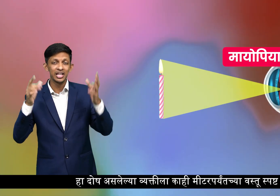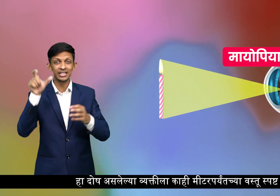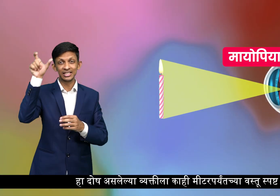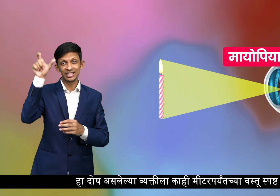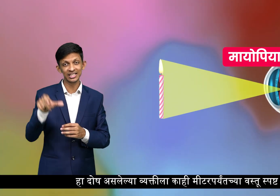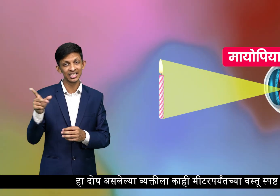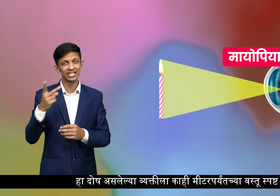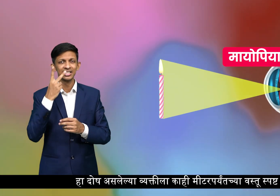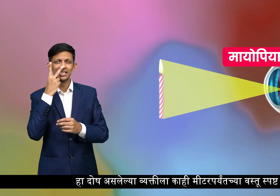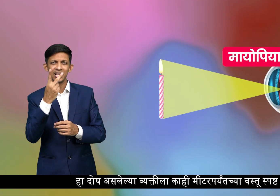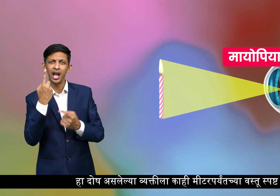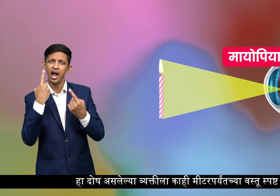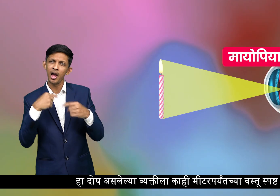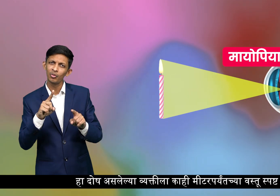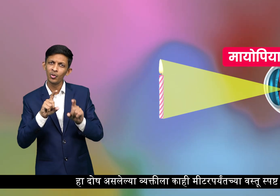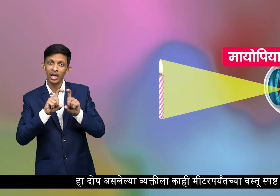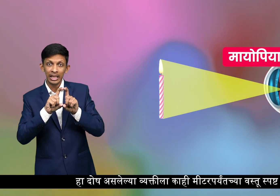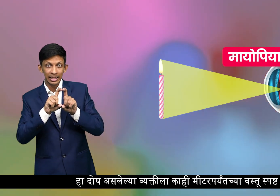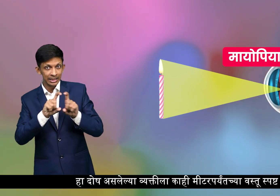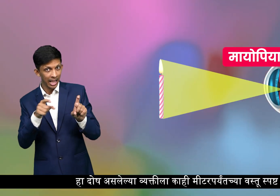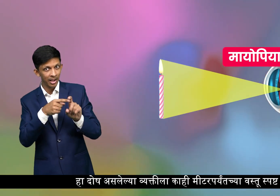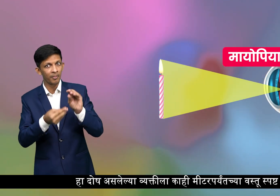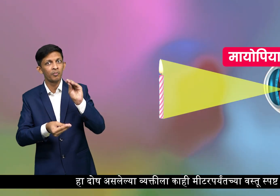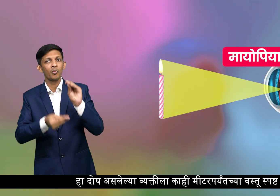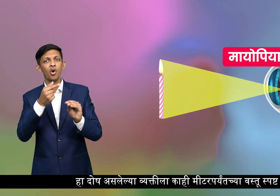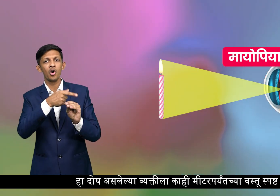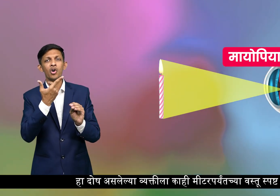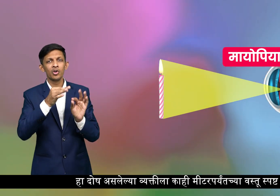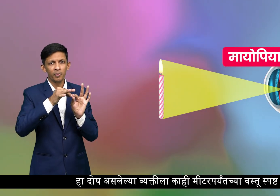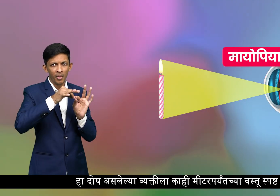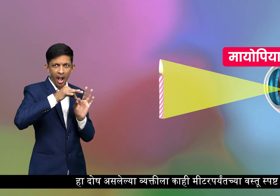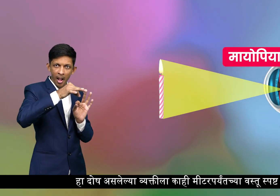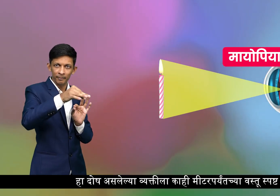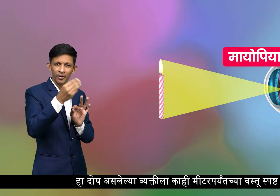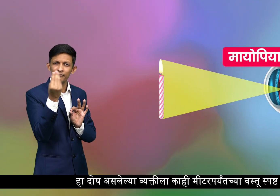हा दोष असलेल्या व्यक्तीला काही मीटरपर्यंतच्या वस्तू स्पष्ट दिसतात.